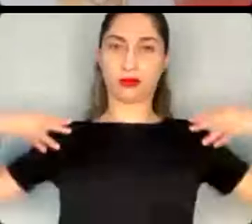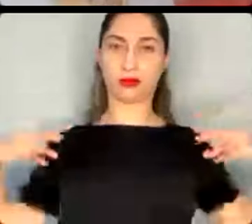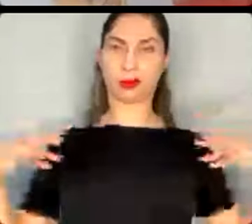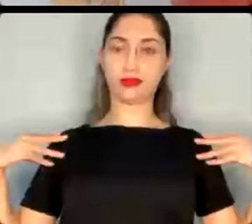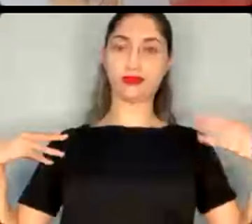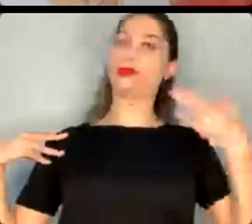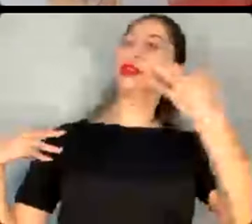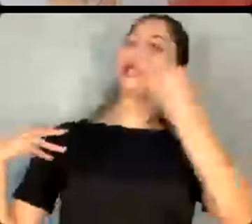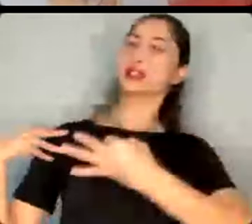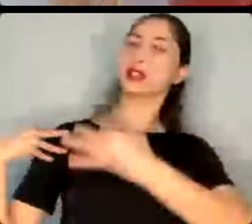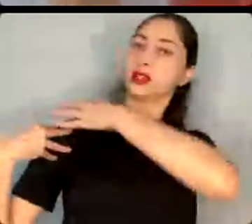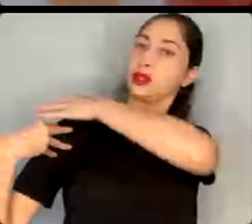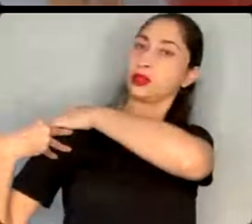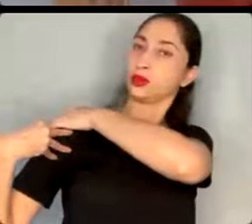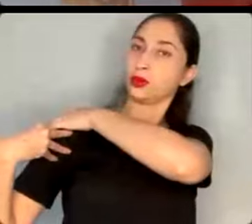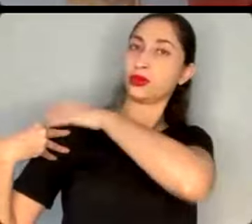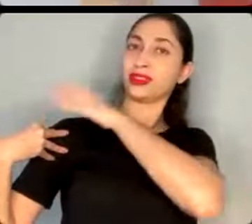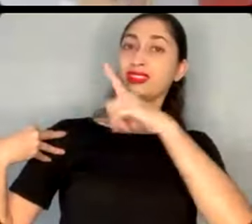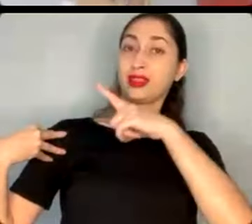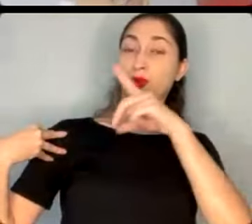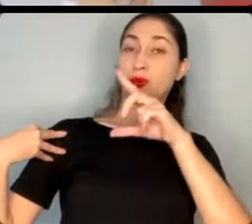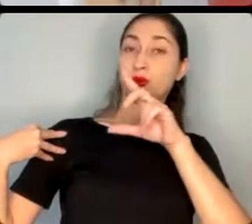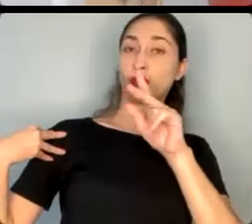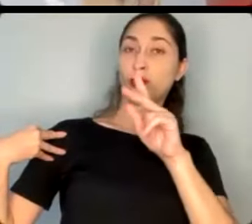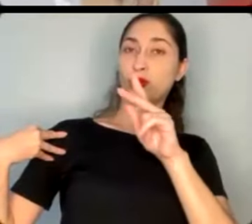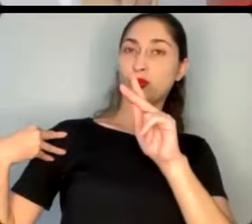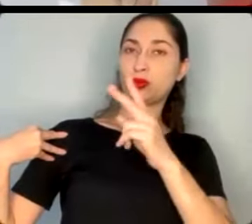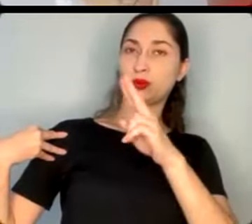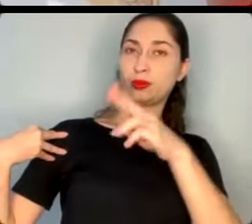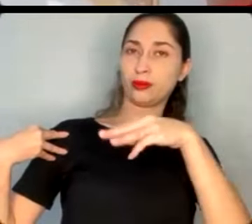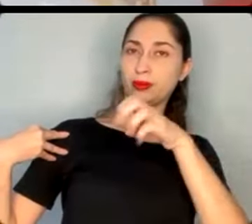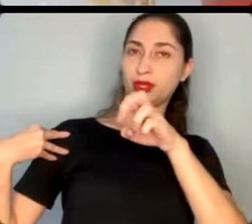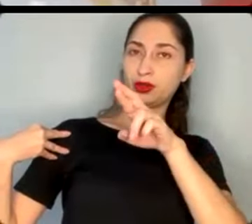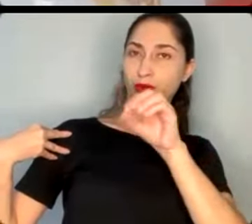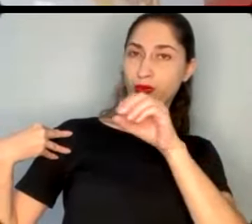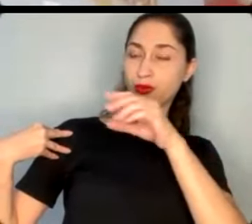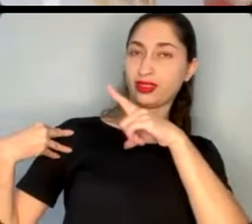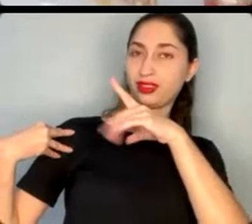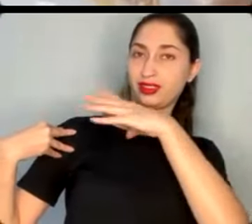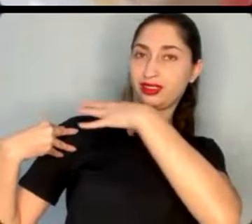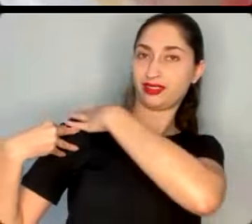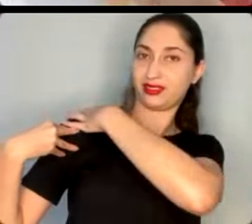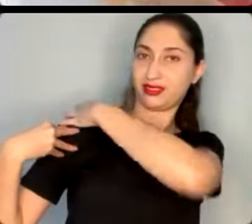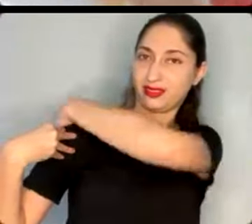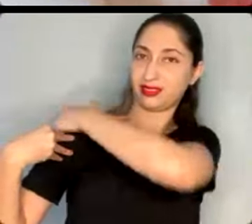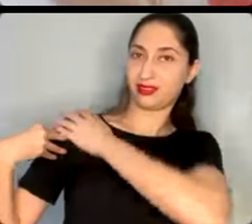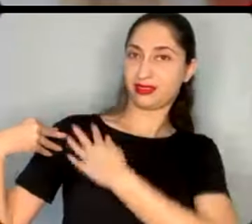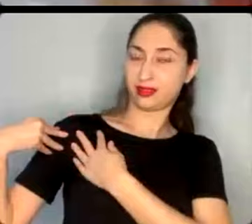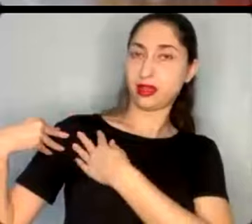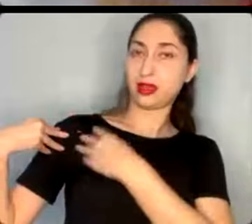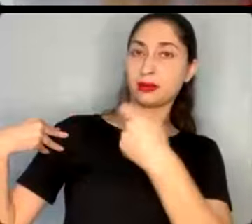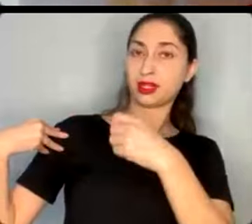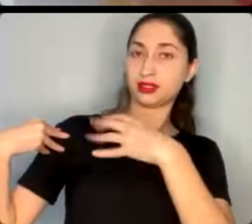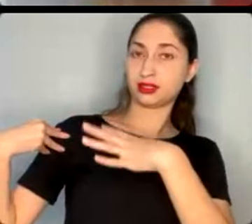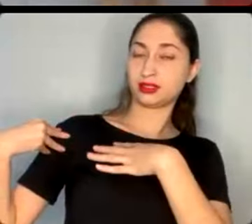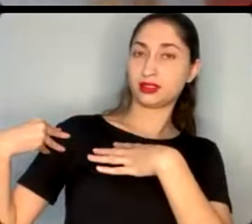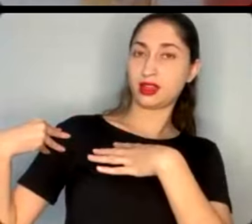do húmero ela é muito grande para uma cavidade pequena na escápula, e como toda